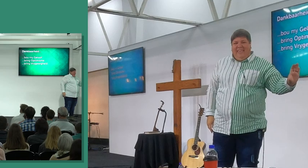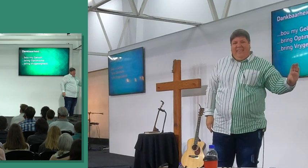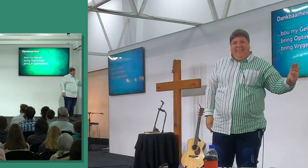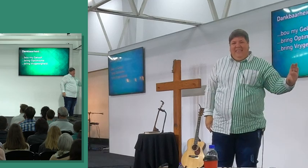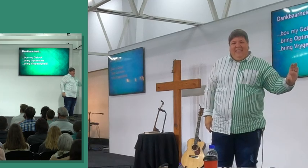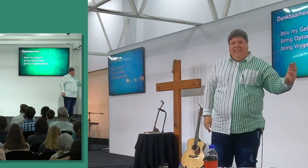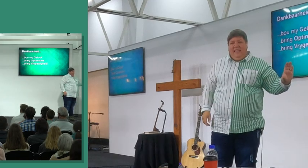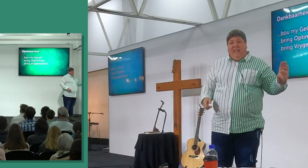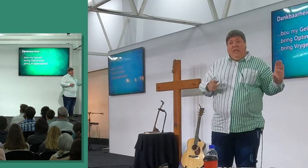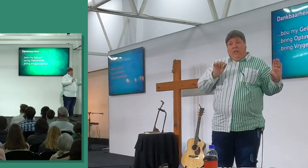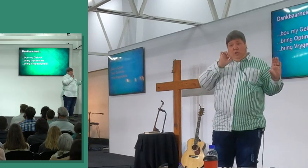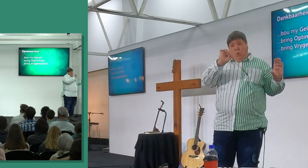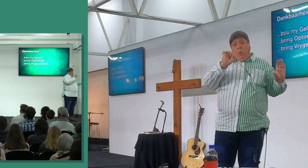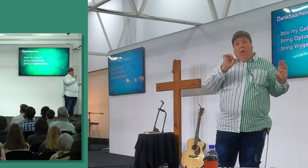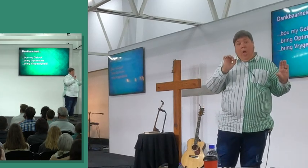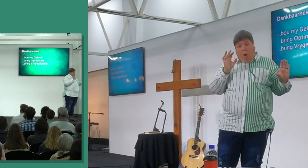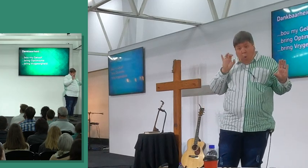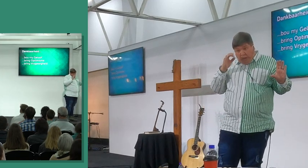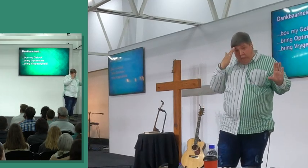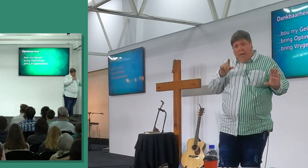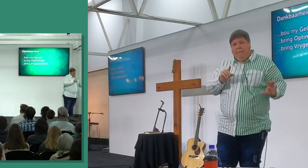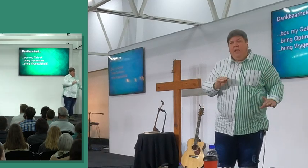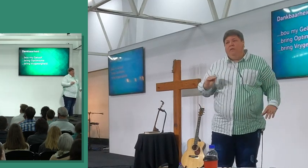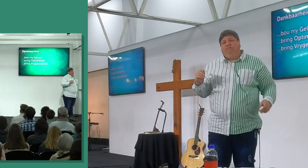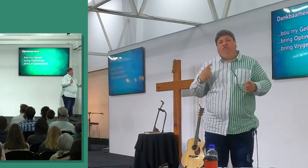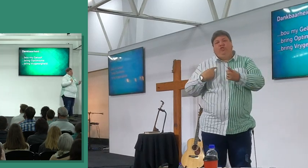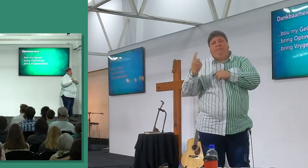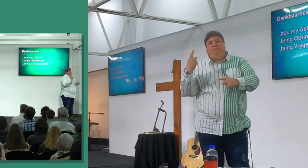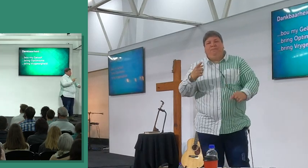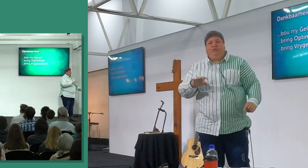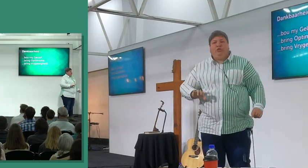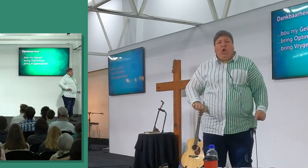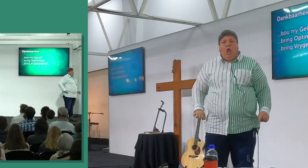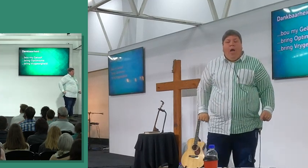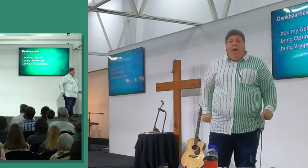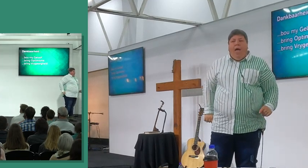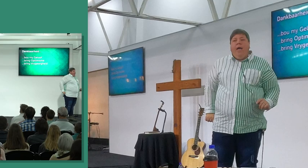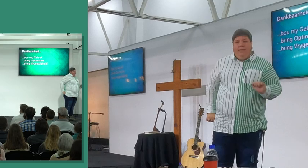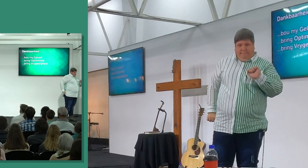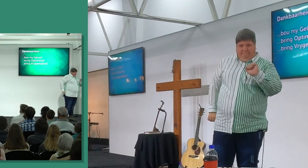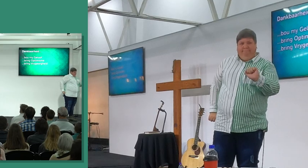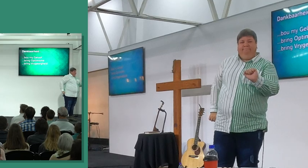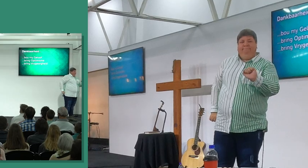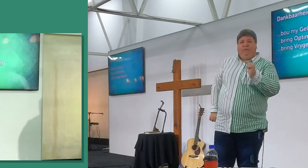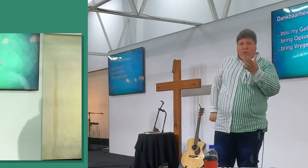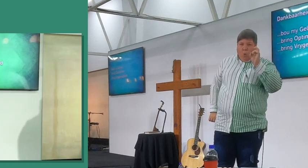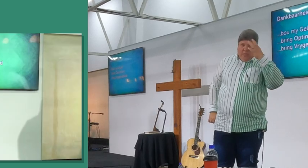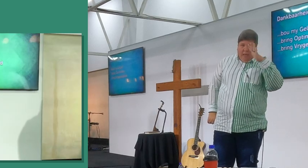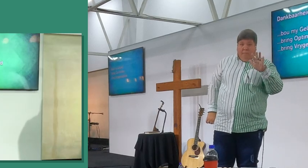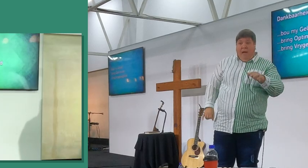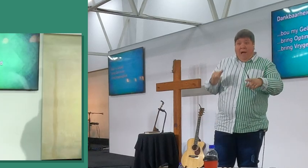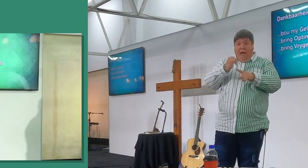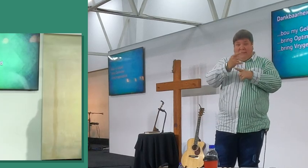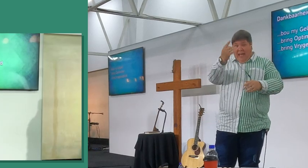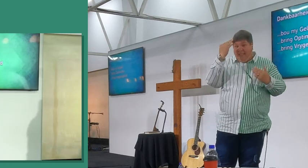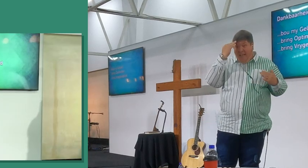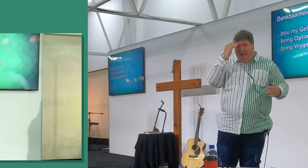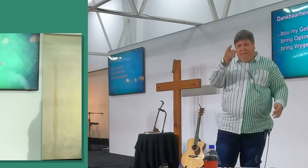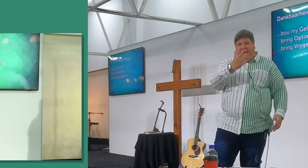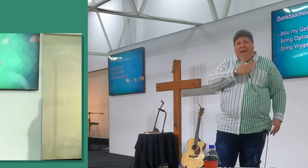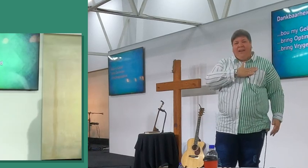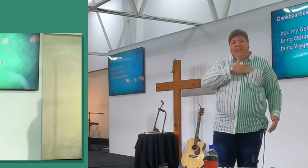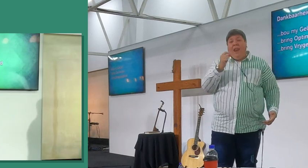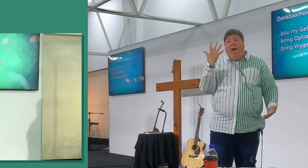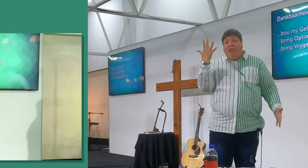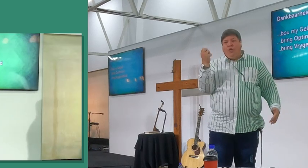ondankbaar is, dan gee jy ook nie ander mense goed nie, maar wanneer jy dankbaar is, en jy weet wat die herre Jesus vir jou kom doen het, gaan jou hand oop, want jy weet het gaan nie oor jou nie, en